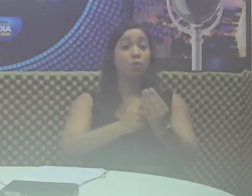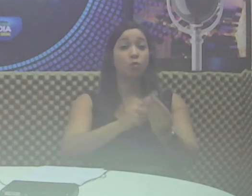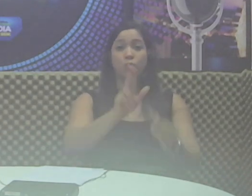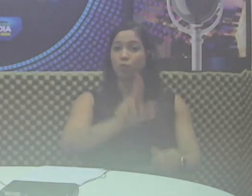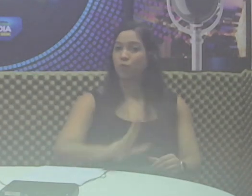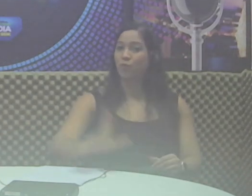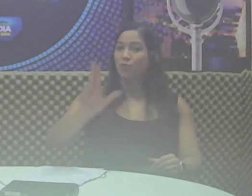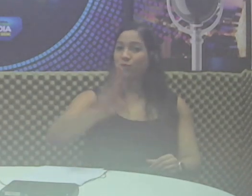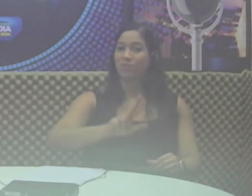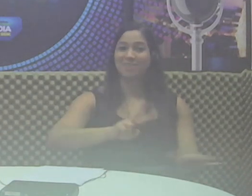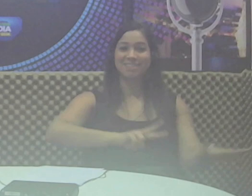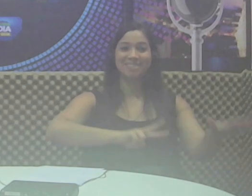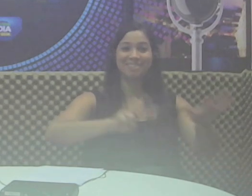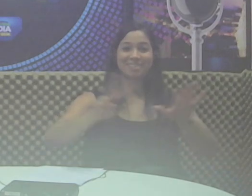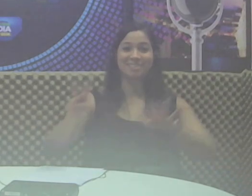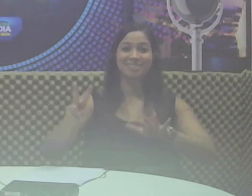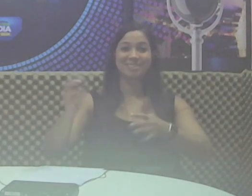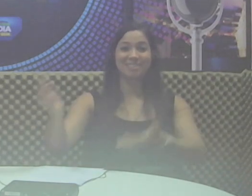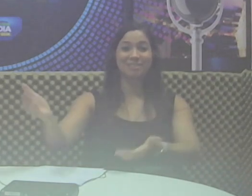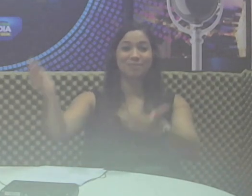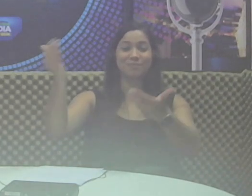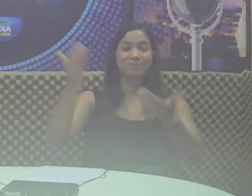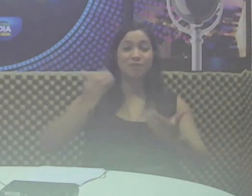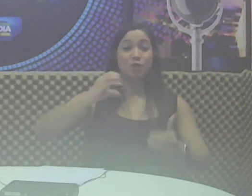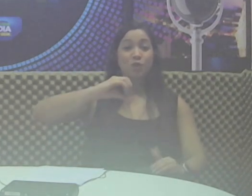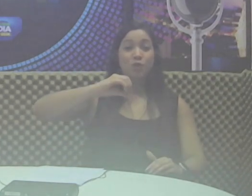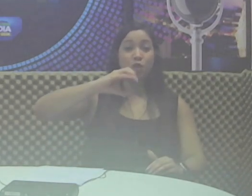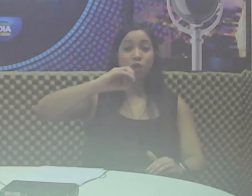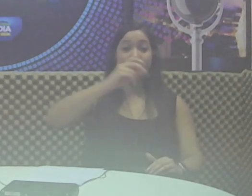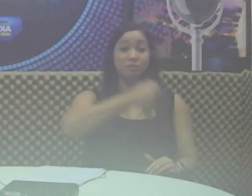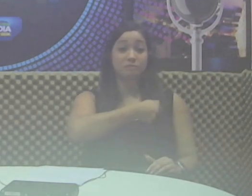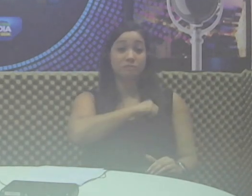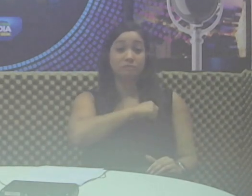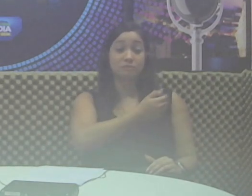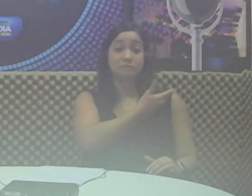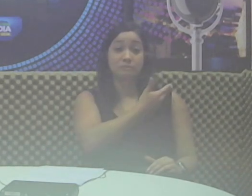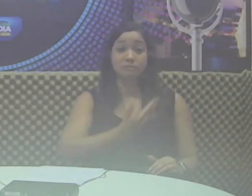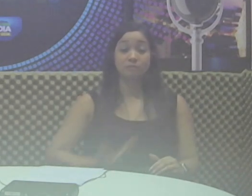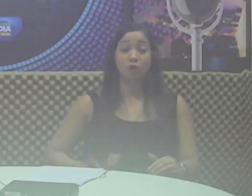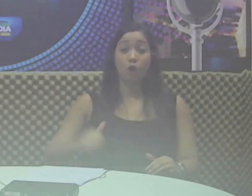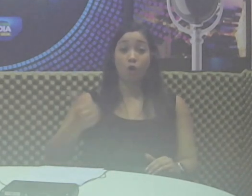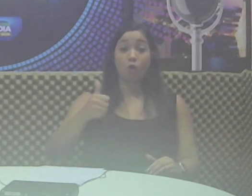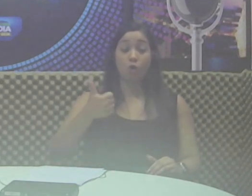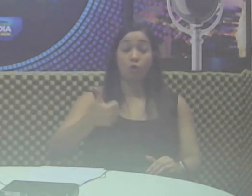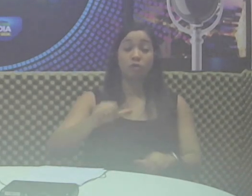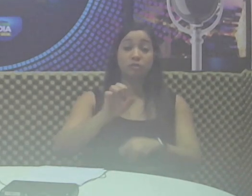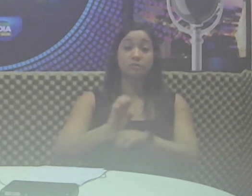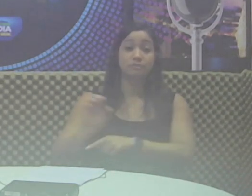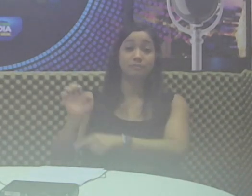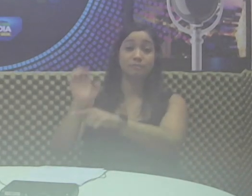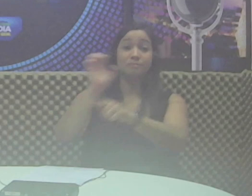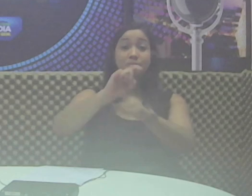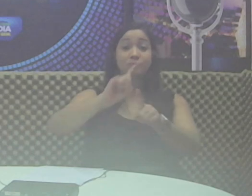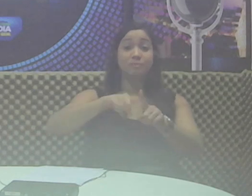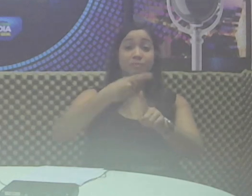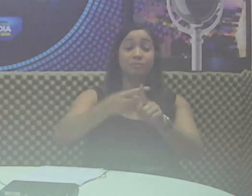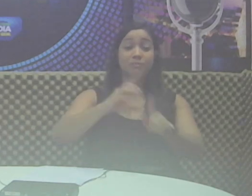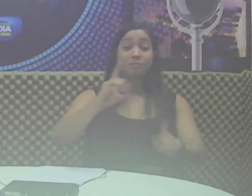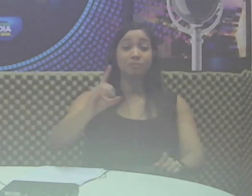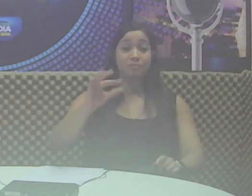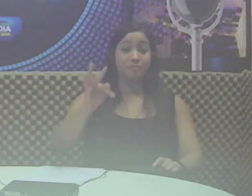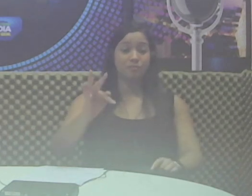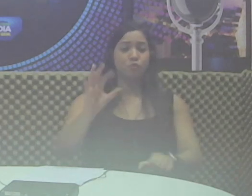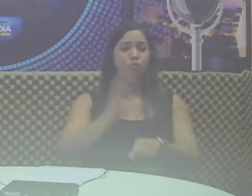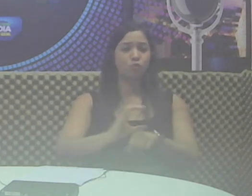recebeu, nesta semana, mais de 90 agentes públicos de 11 estados e Distrito Federal para um curso teórico e